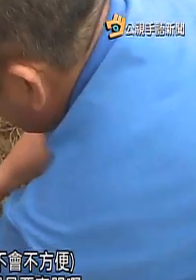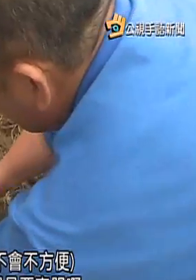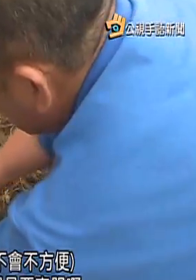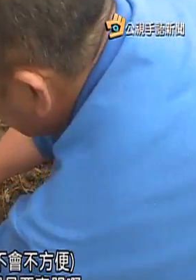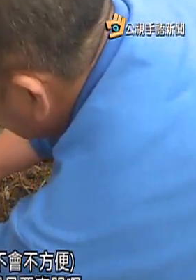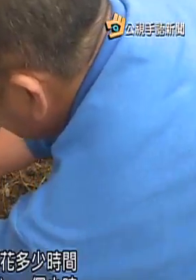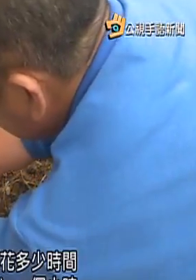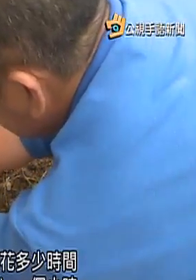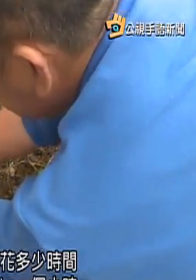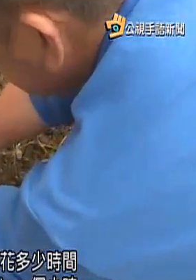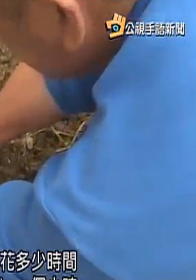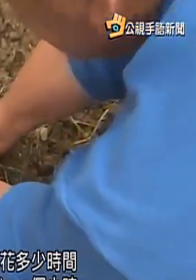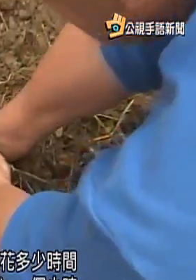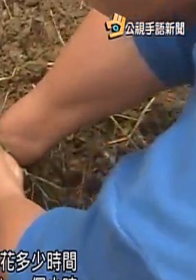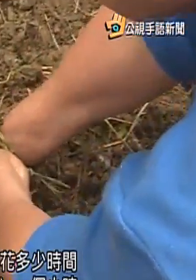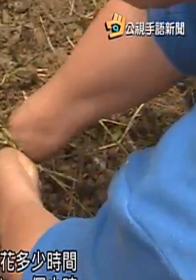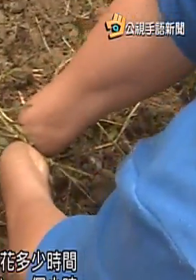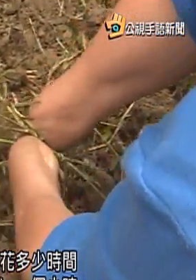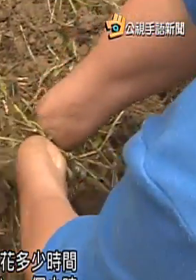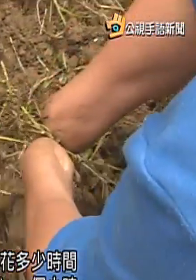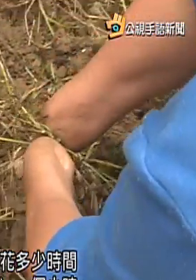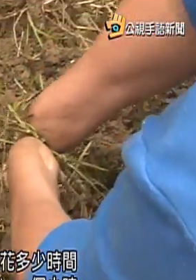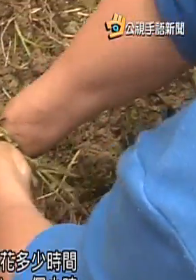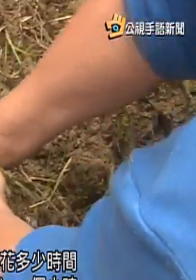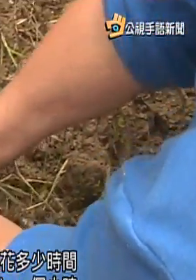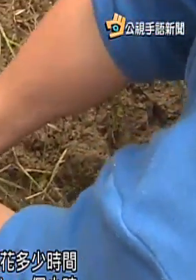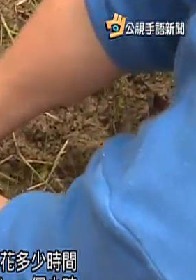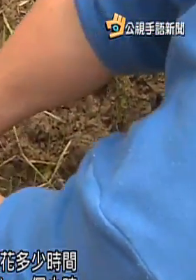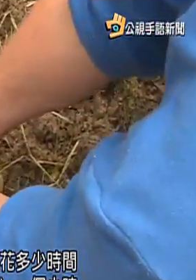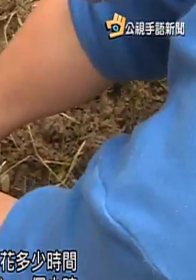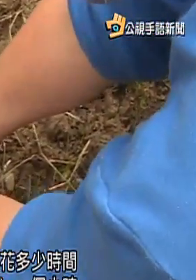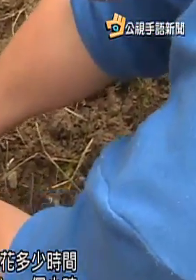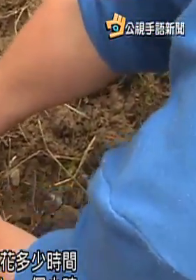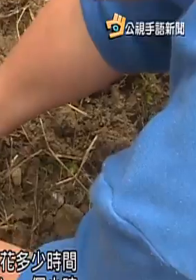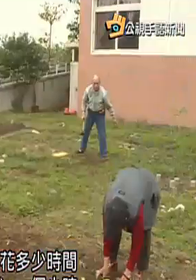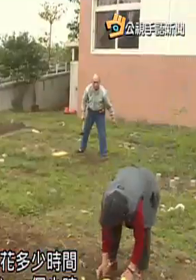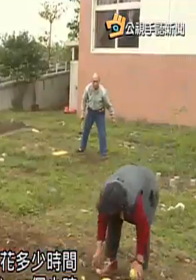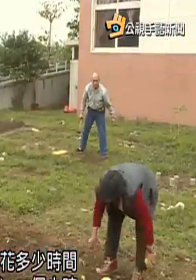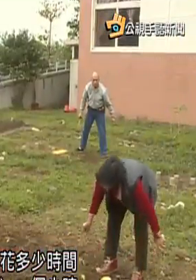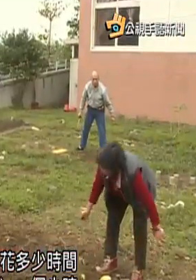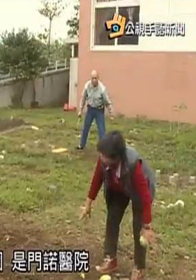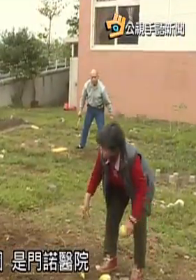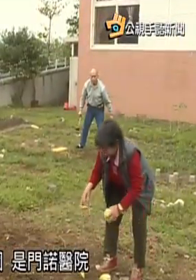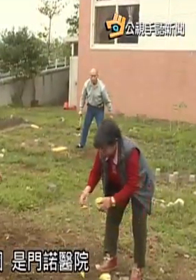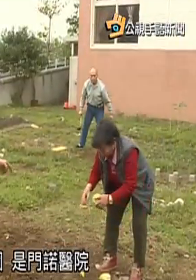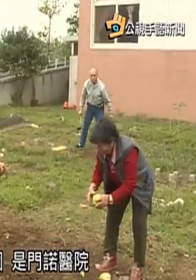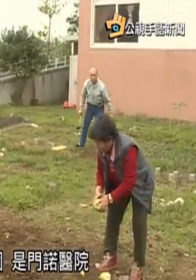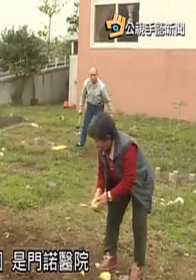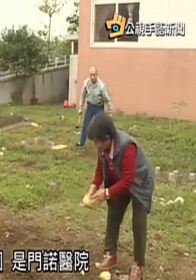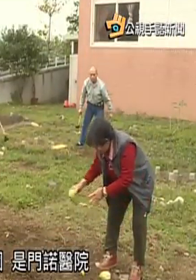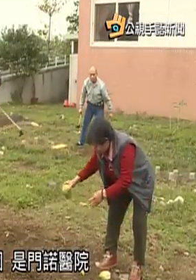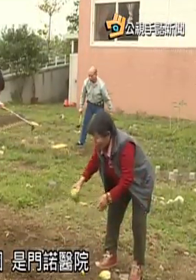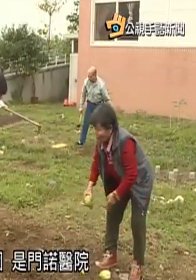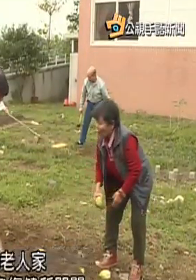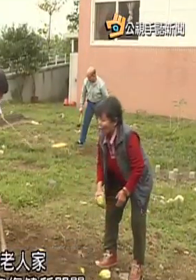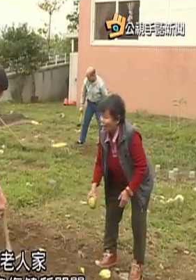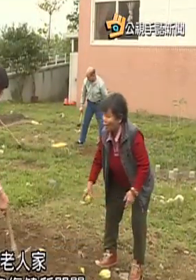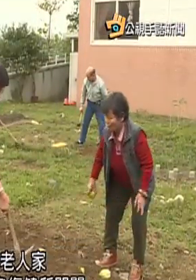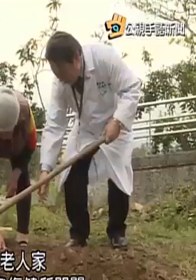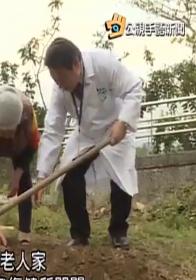一天大概花多少时间在这个菜园上啊？ 1个小时。 事实上，这片菜园是门诺医院为了帮助老人家和